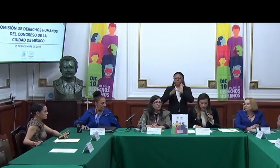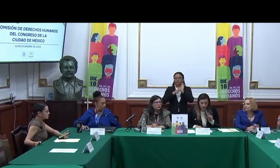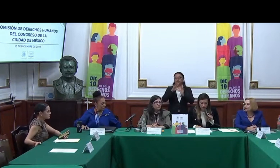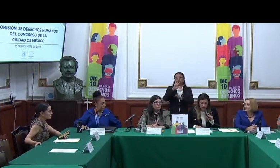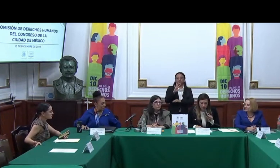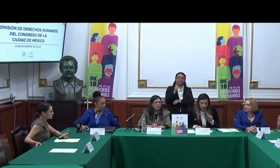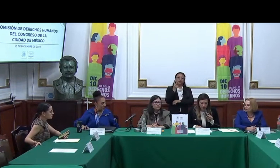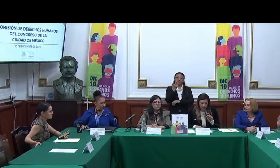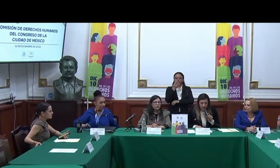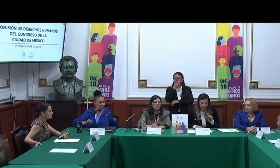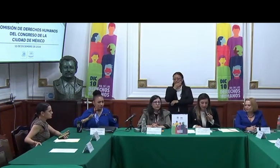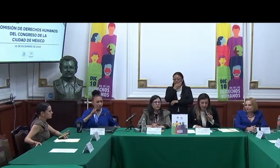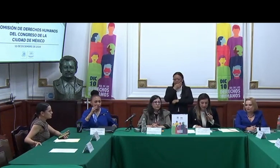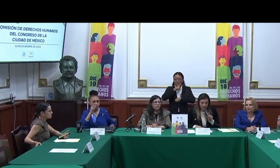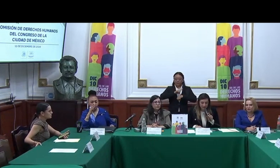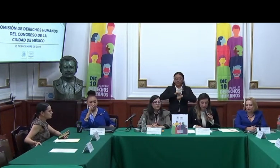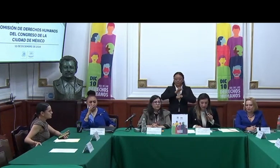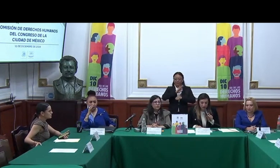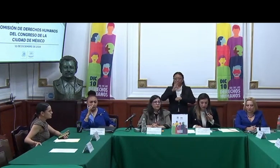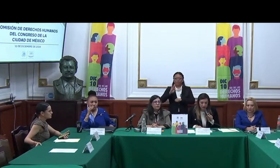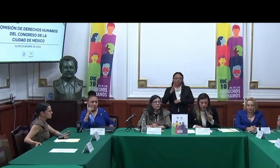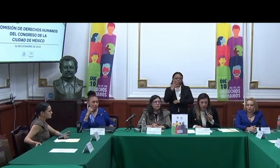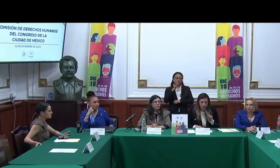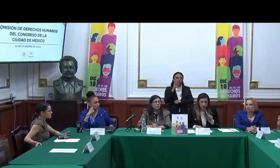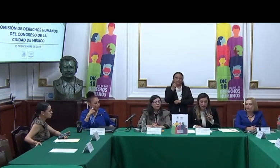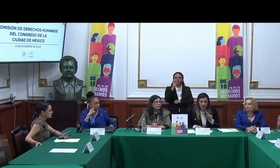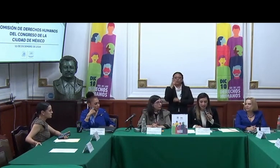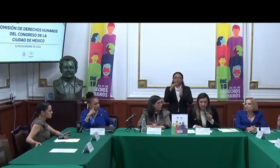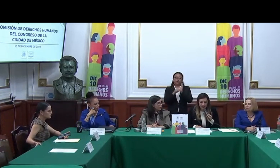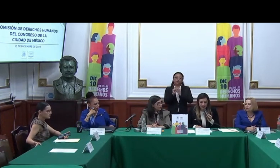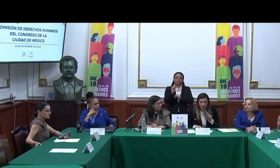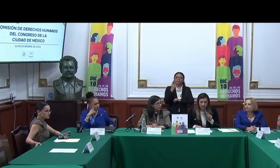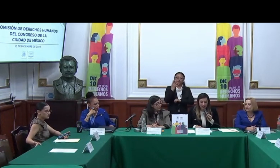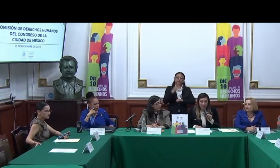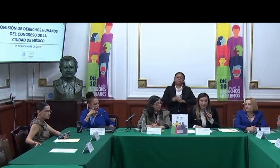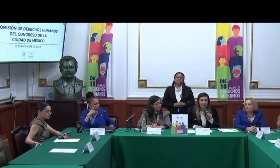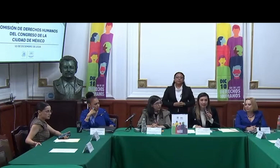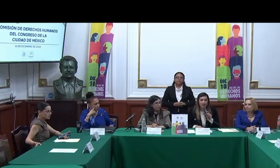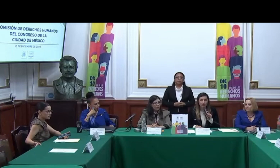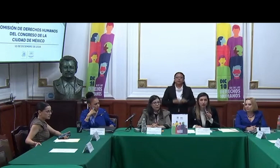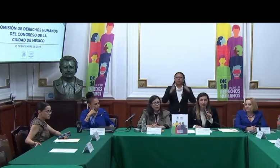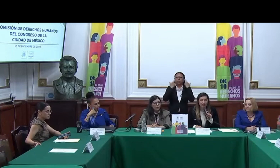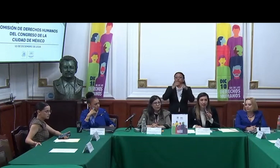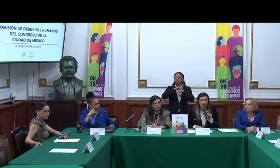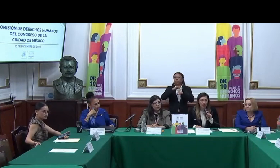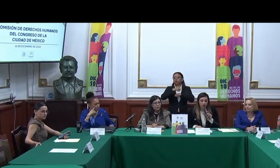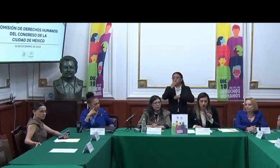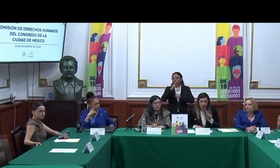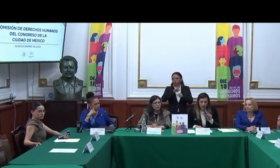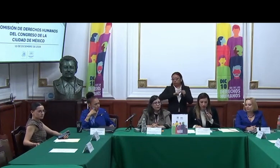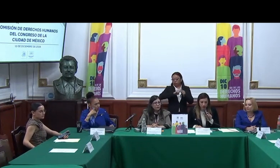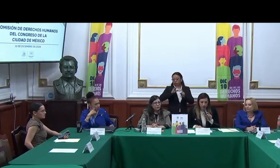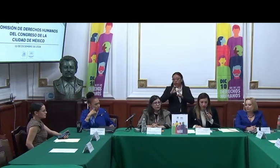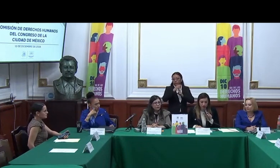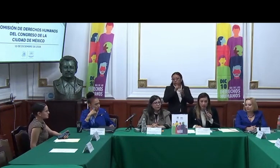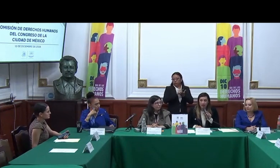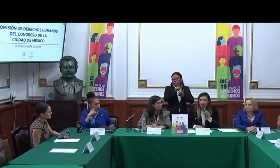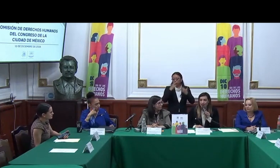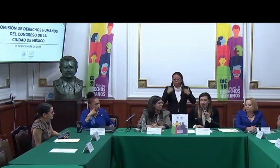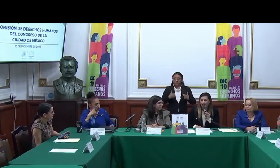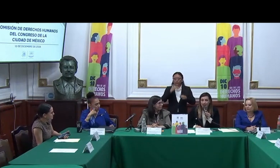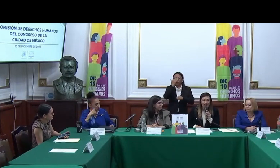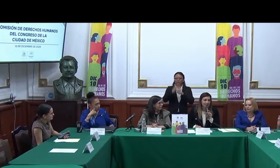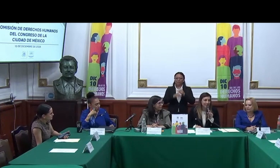52 minutos del día 10 de diciembre de 2024, se levanta la tercera sesión ordinaria de la Comisión de Derechos Humanos.